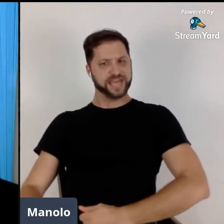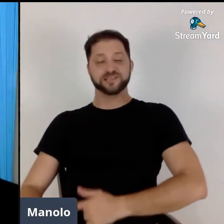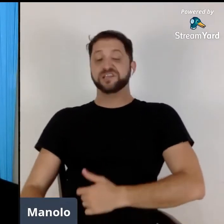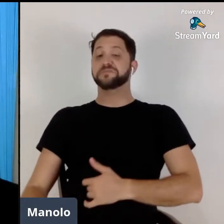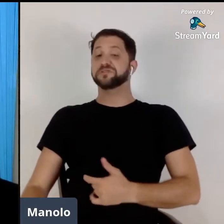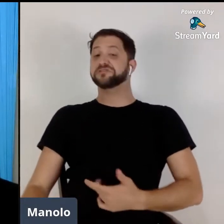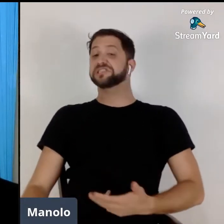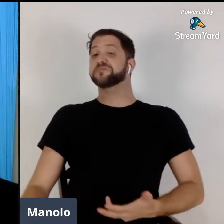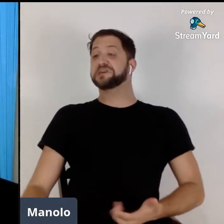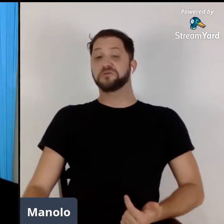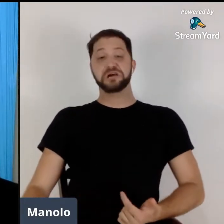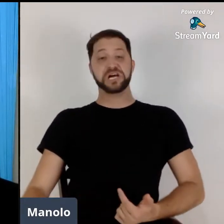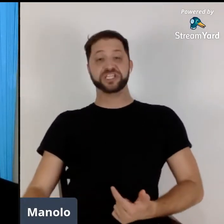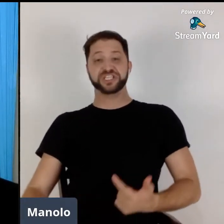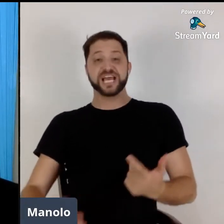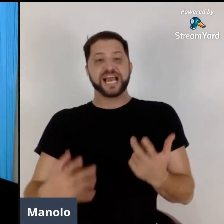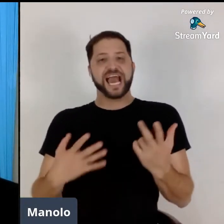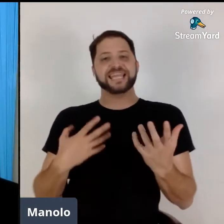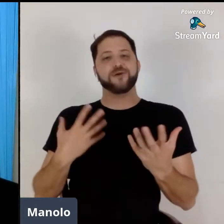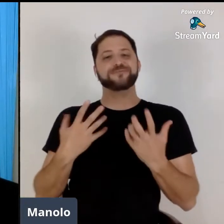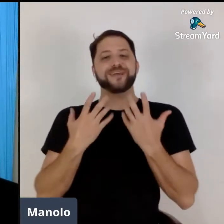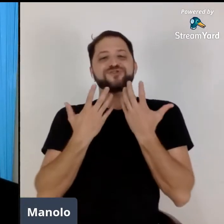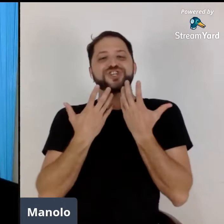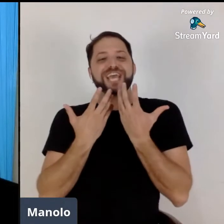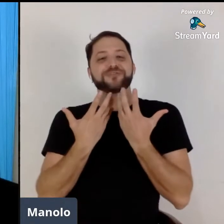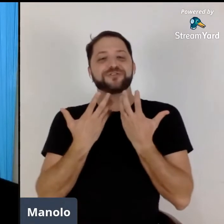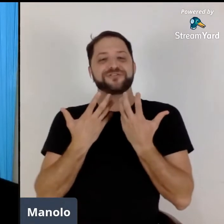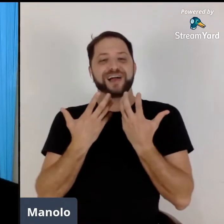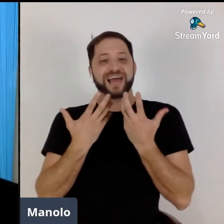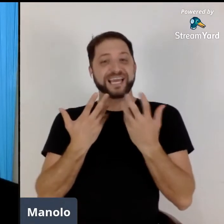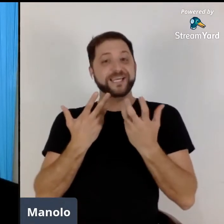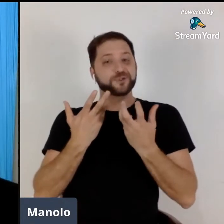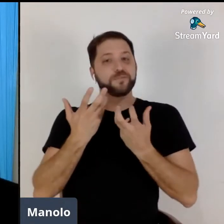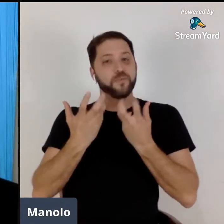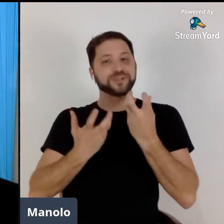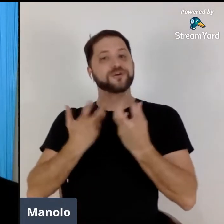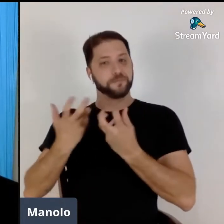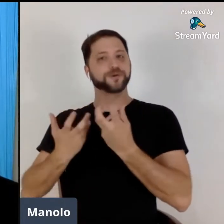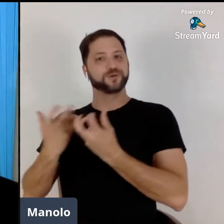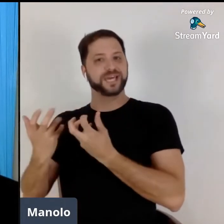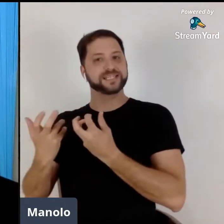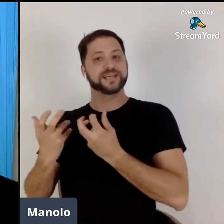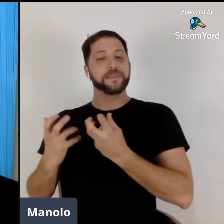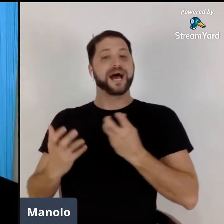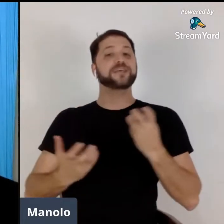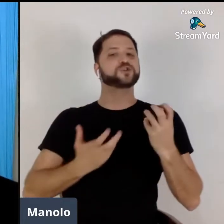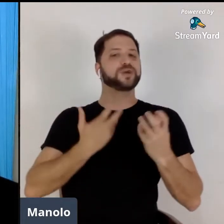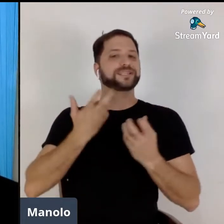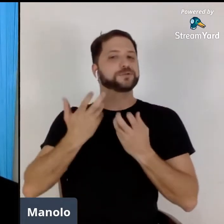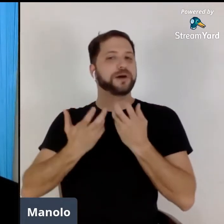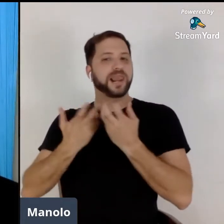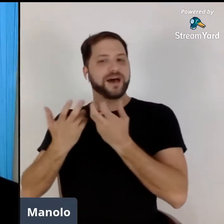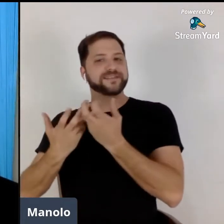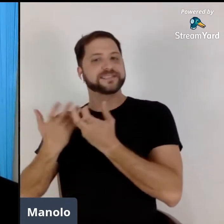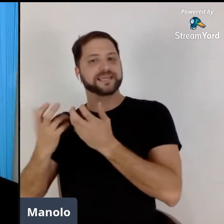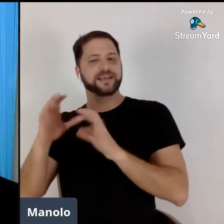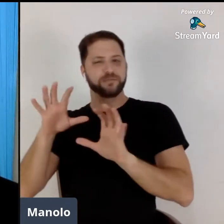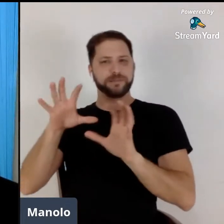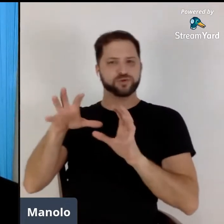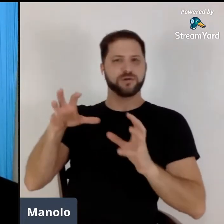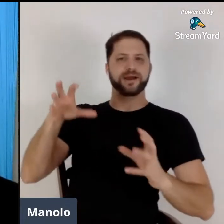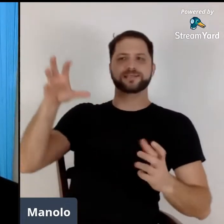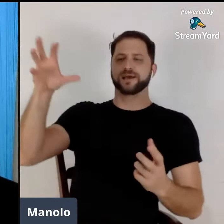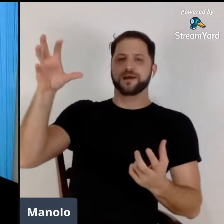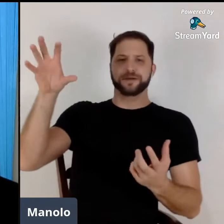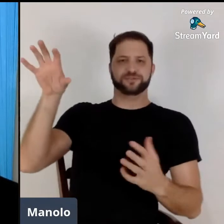mais sérias, tem pessoas que são mais arrogantes. Cada um tem um jeito de falar, e isso muda no português. A escolha das palavras, que